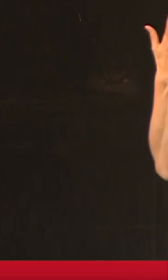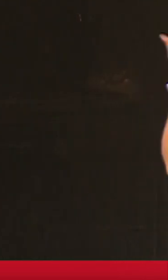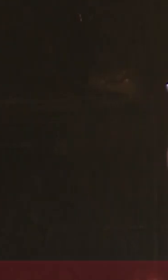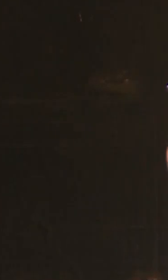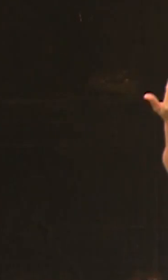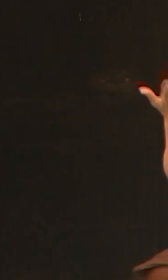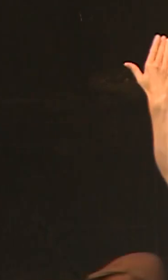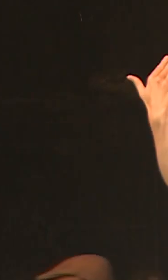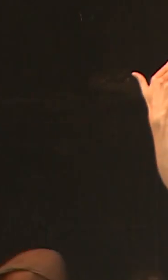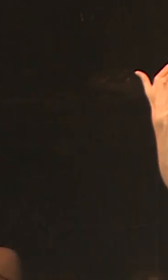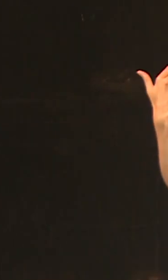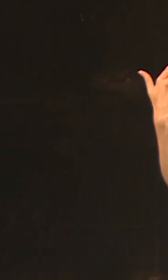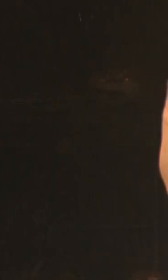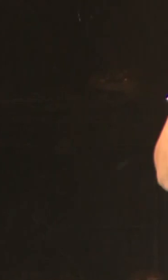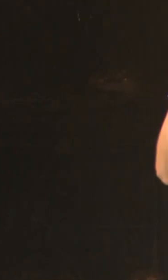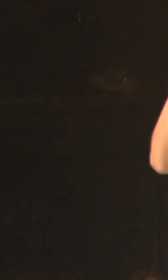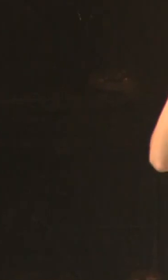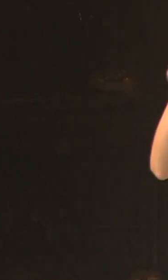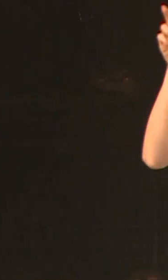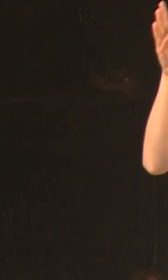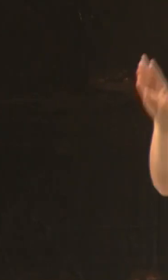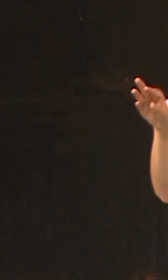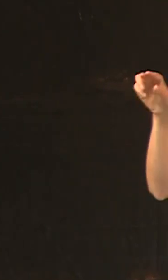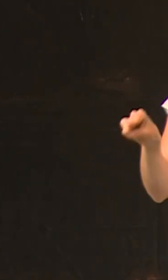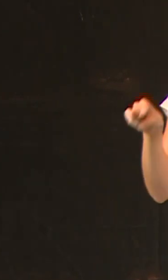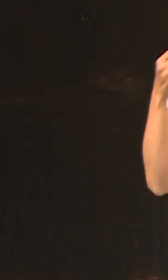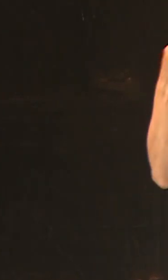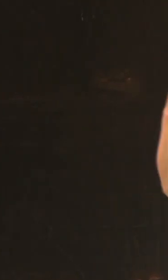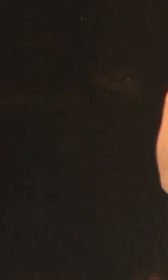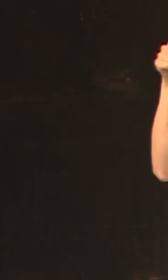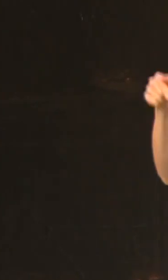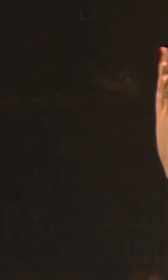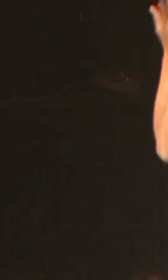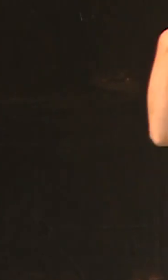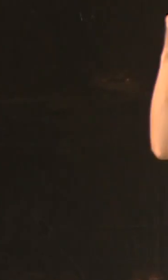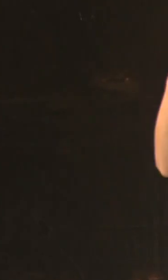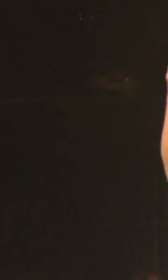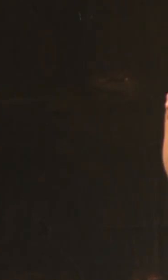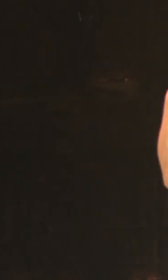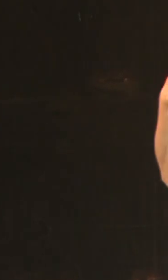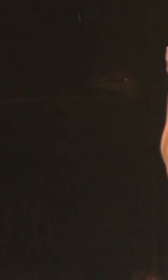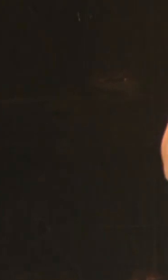was. Nelson Mandela Madiba die zei ooit eens. History